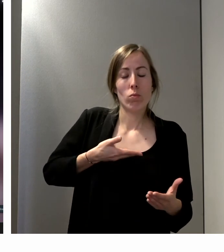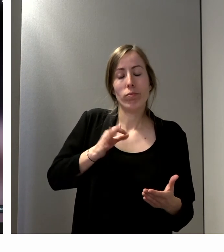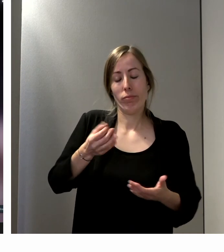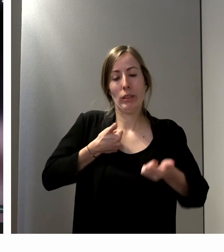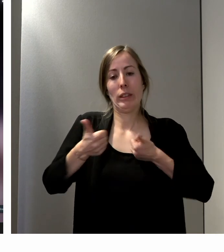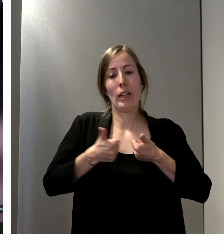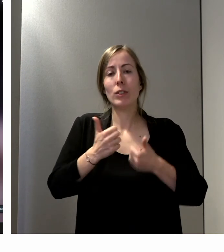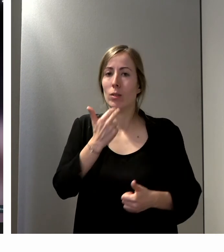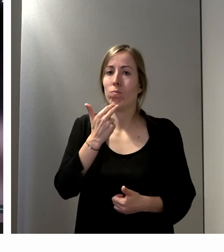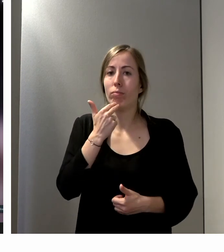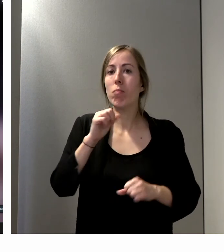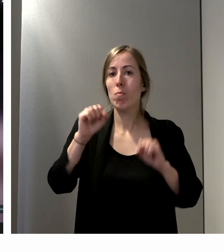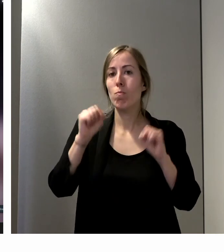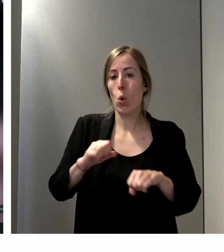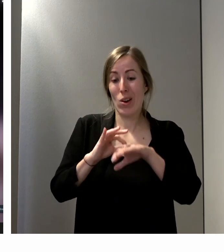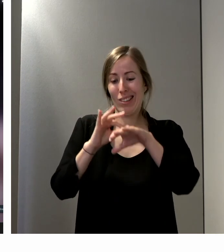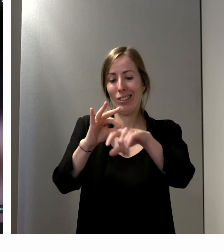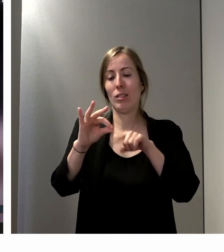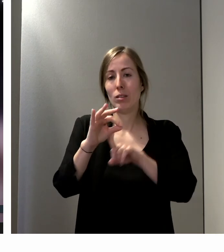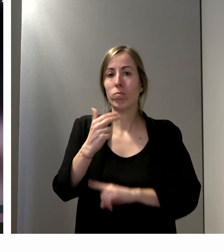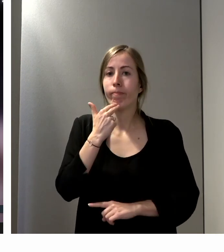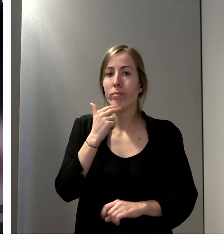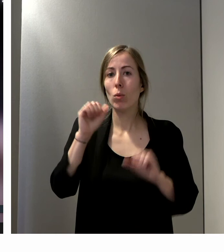bon service d'accompagnement et un bon accompagnement.